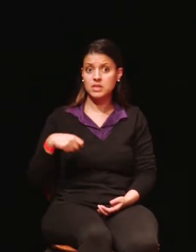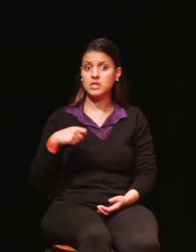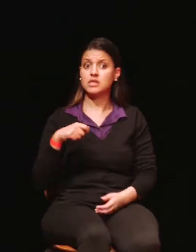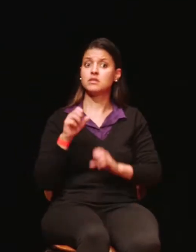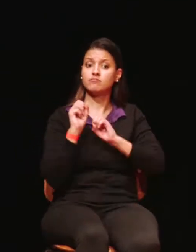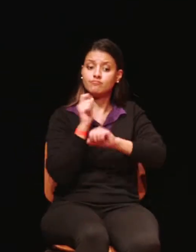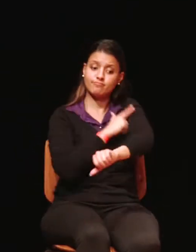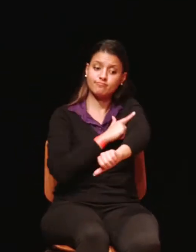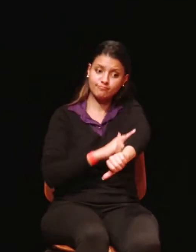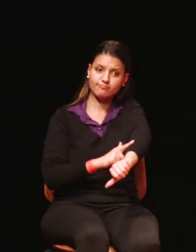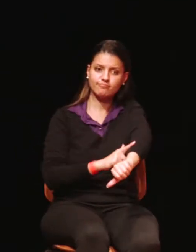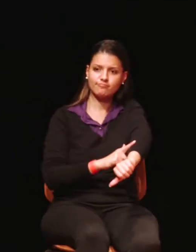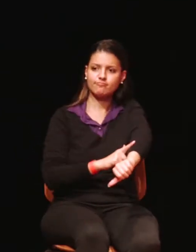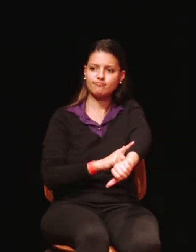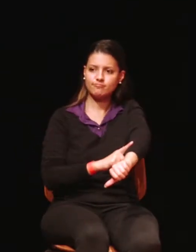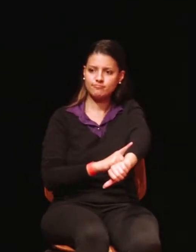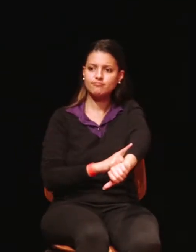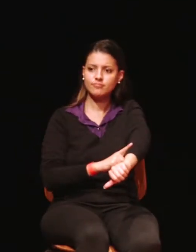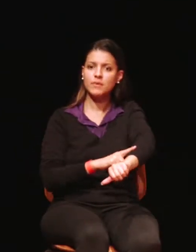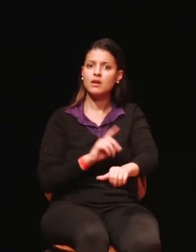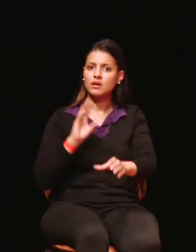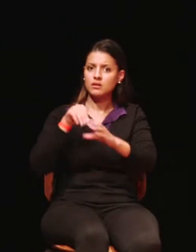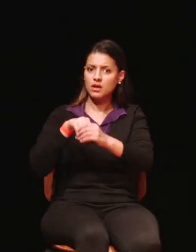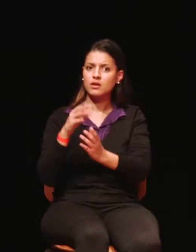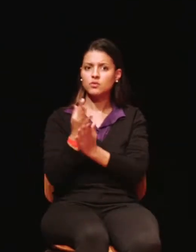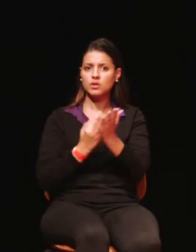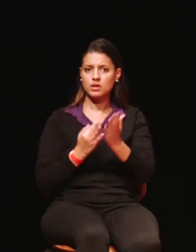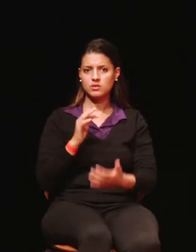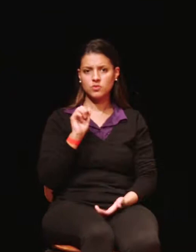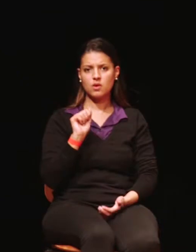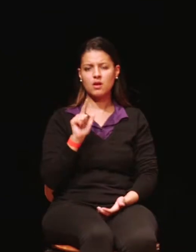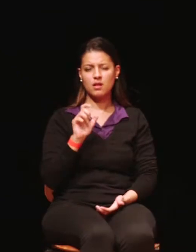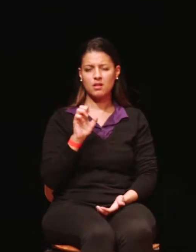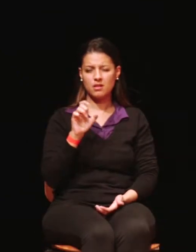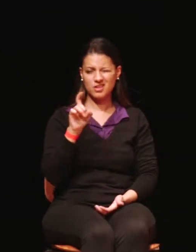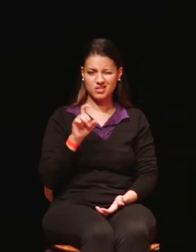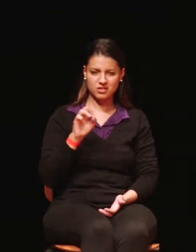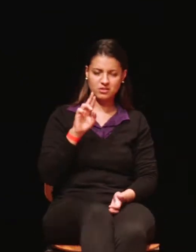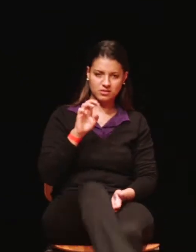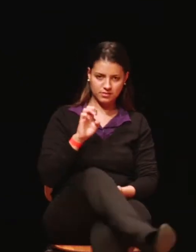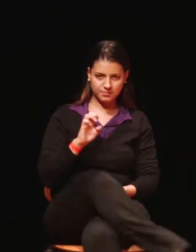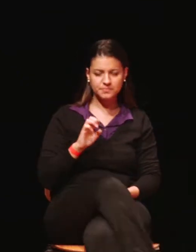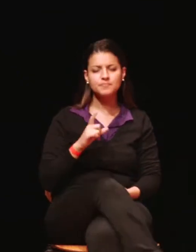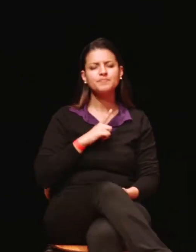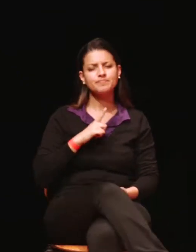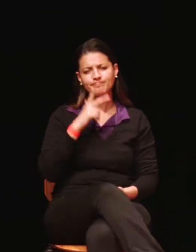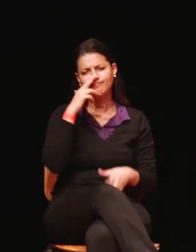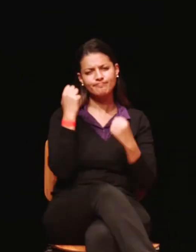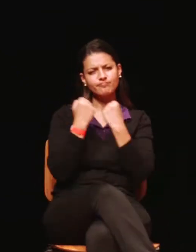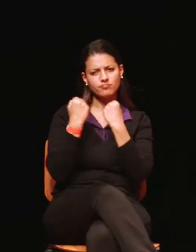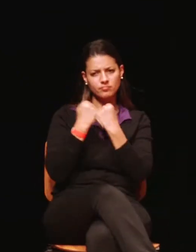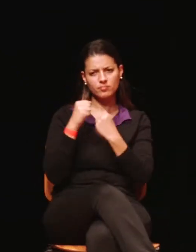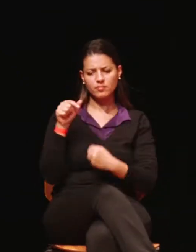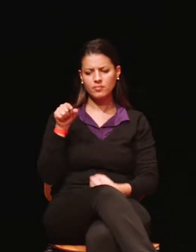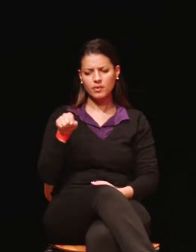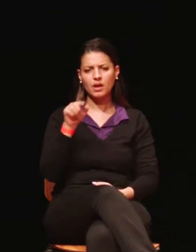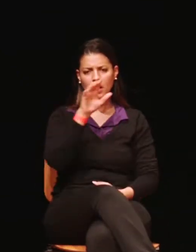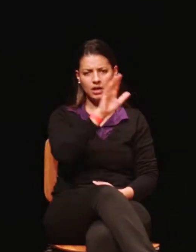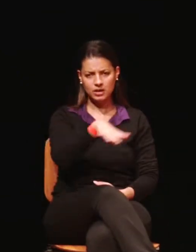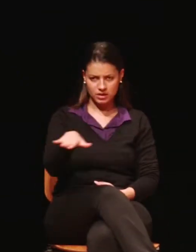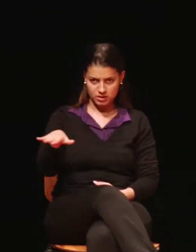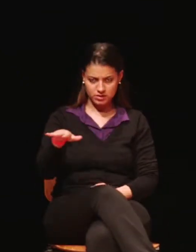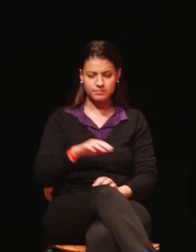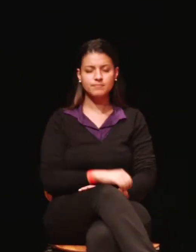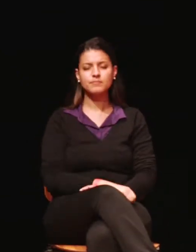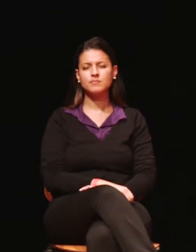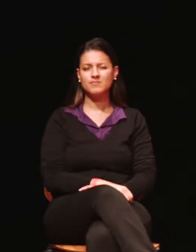por isso, no texto de Alexandre de Gusmão, haja uma defesa do uso da violência em relação à criança. Uma contagem